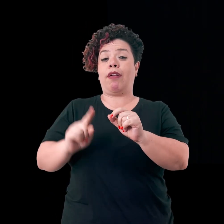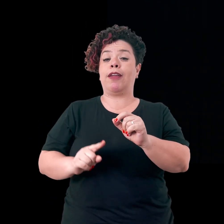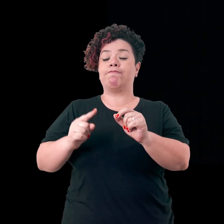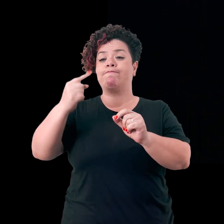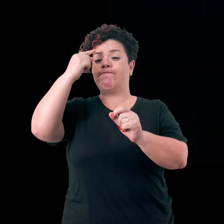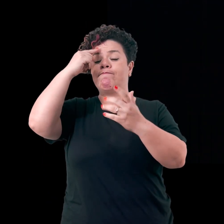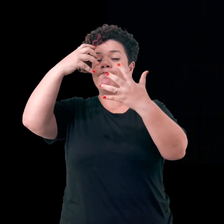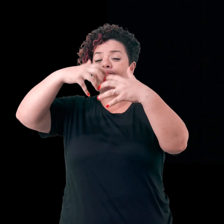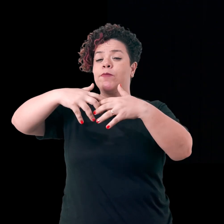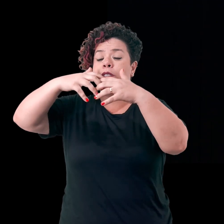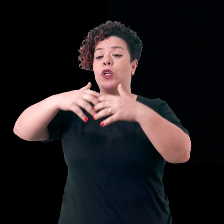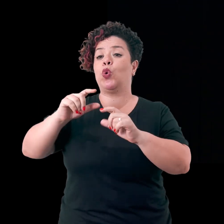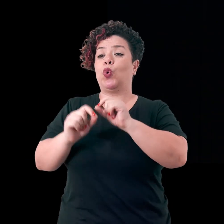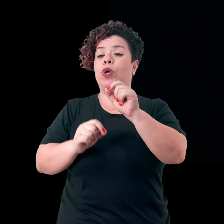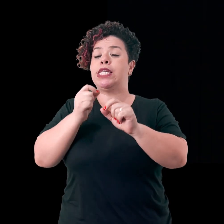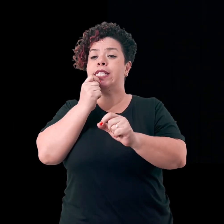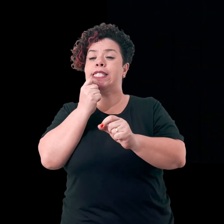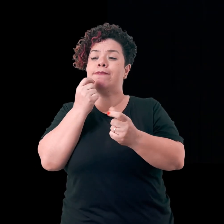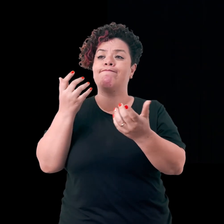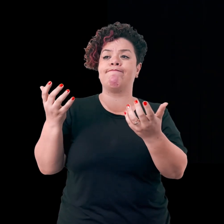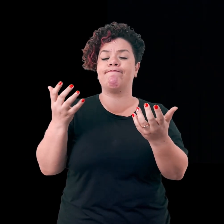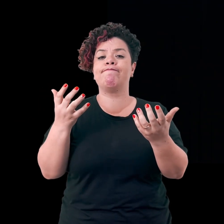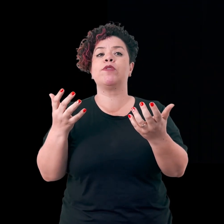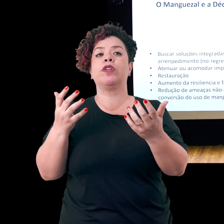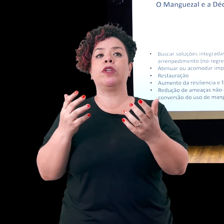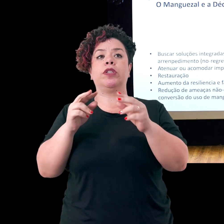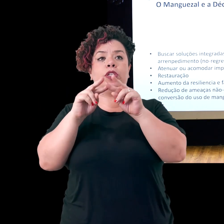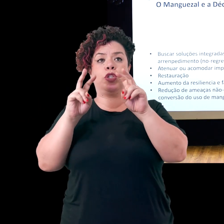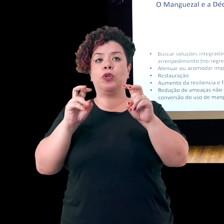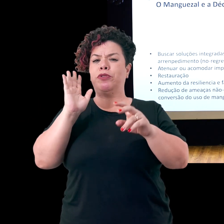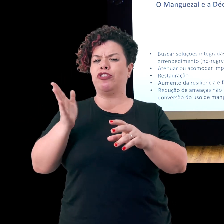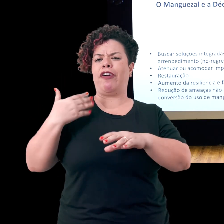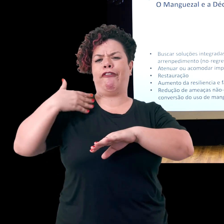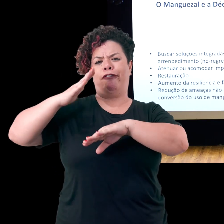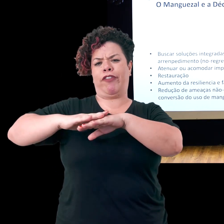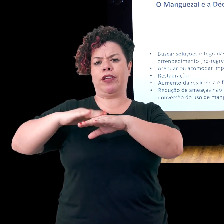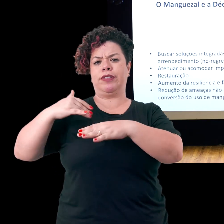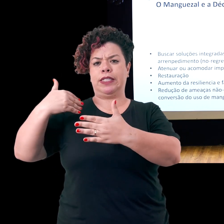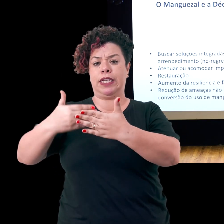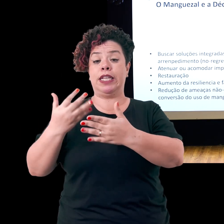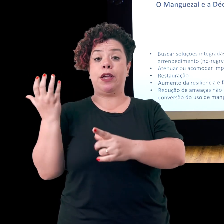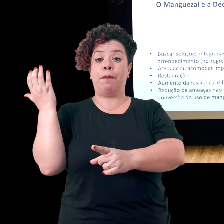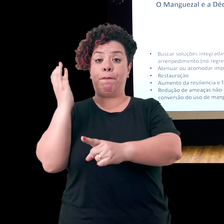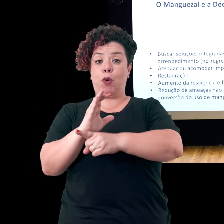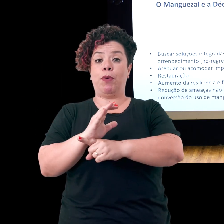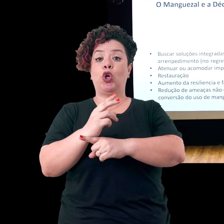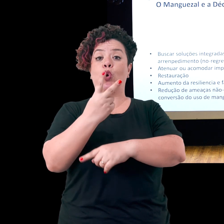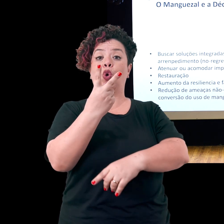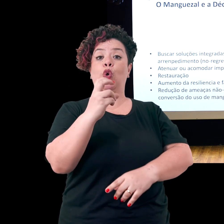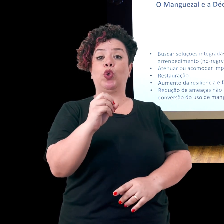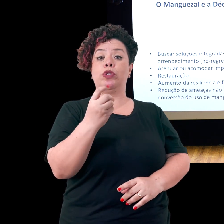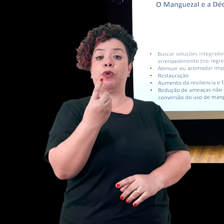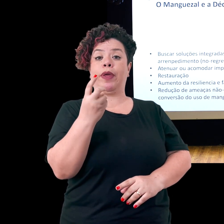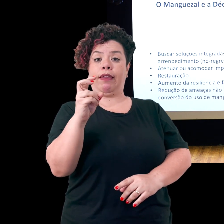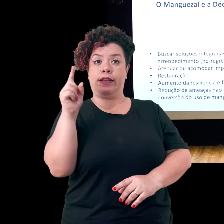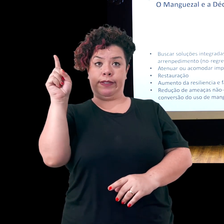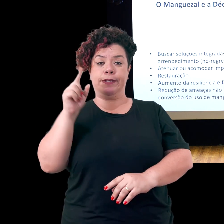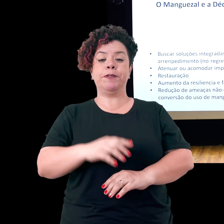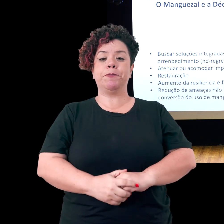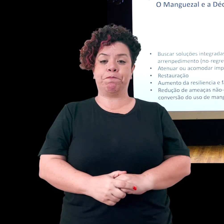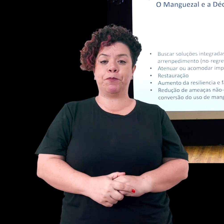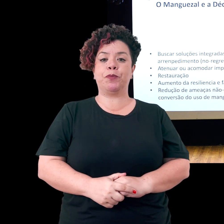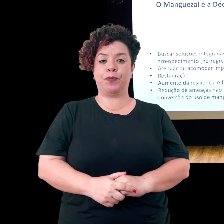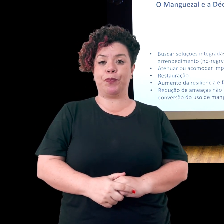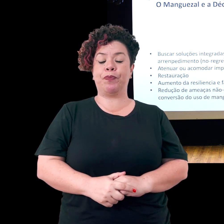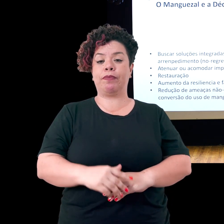vem sendo feita, né, há bastante tempo. Esse paper, né, foi publicado em 2015, né,